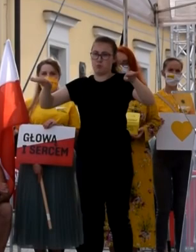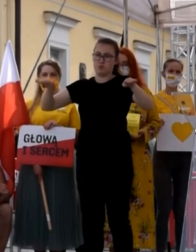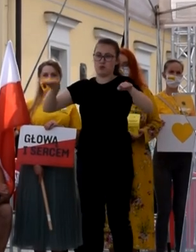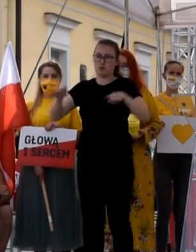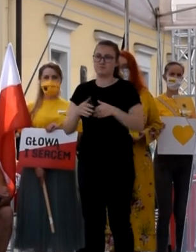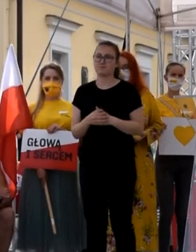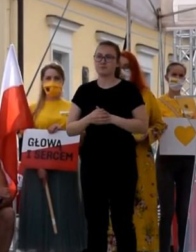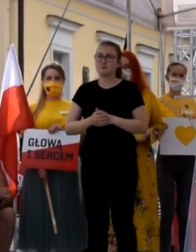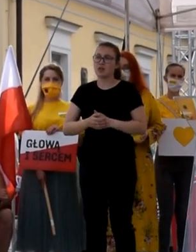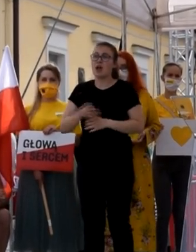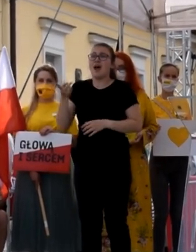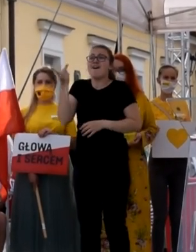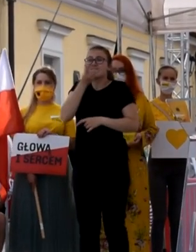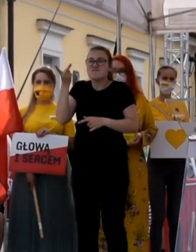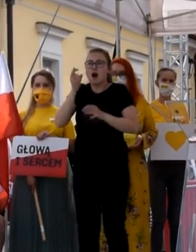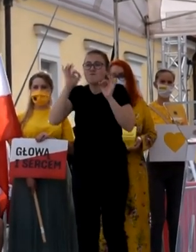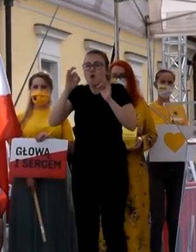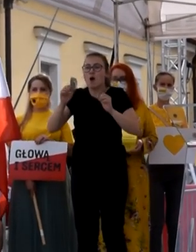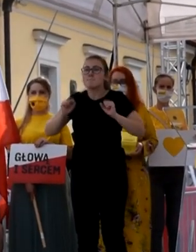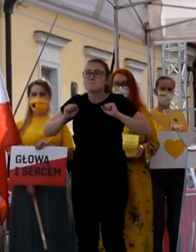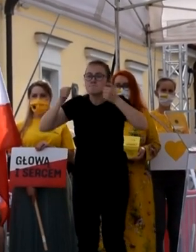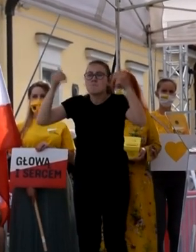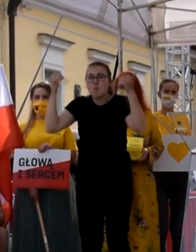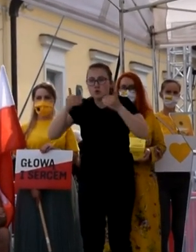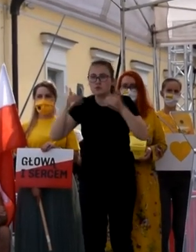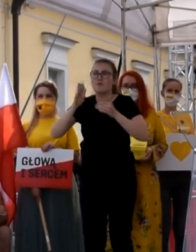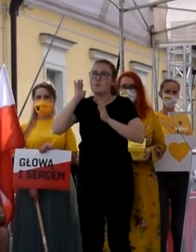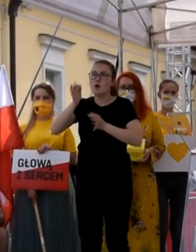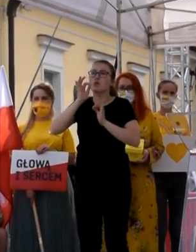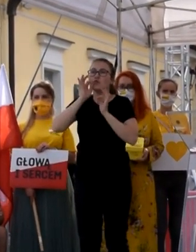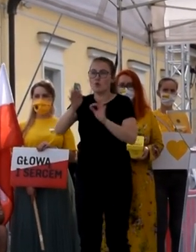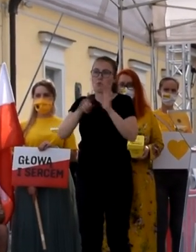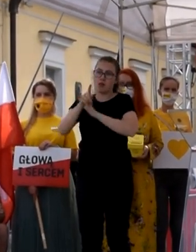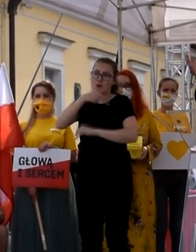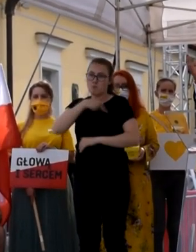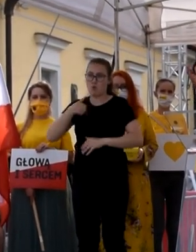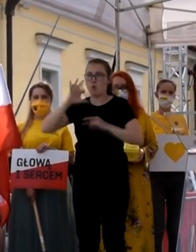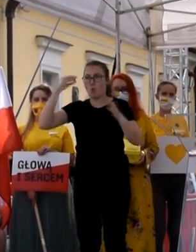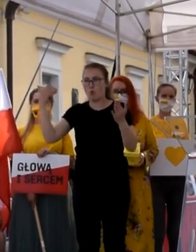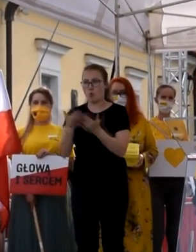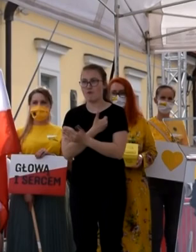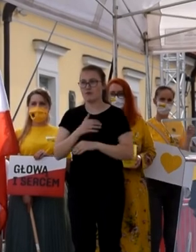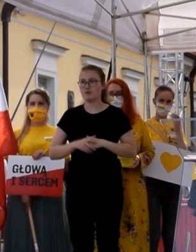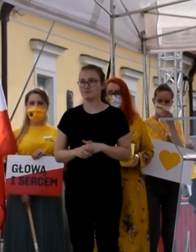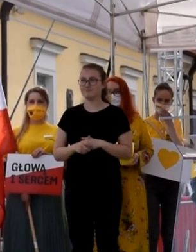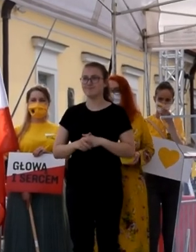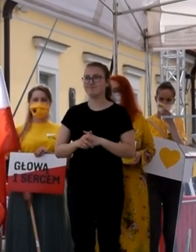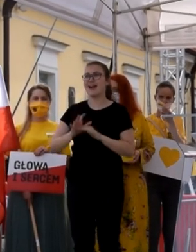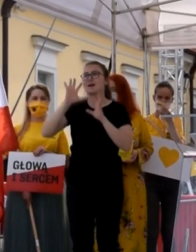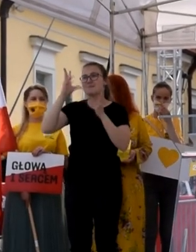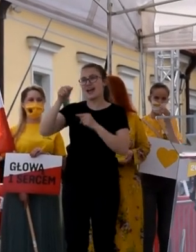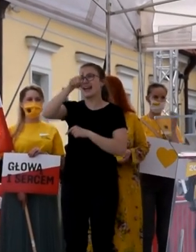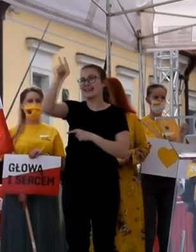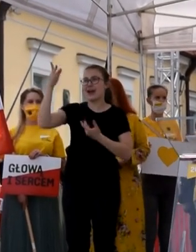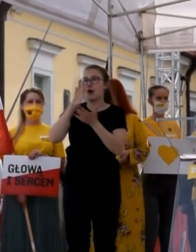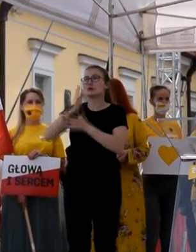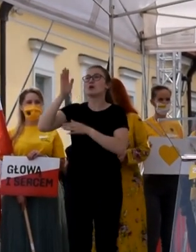potencjał na nowo zacznie służyć Polsce. Wierzę, że tak będzie. Pięknie żegnają się ze swoim kandydatem.